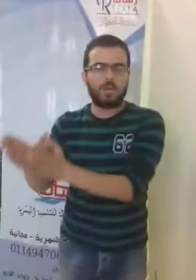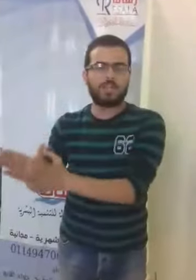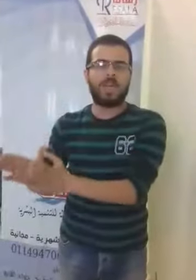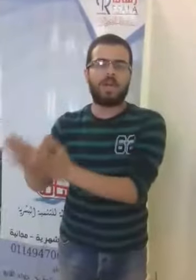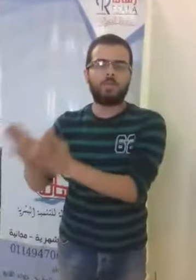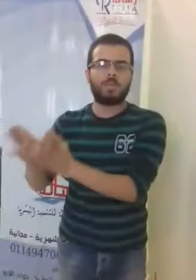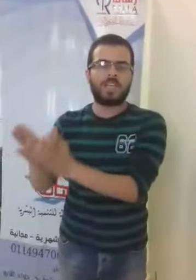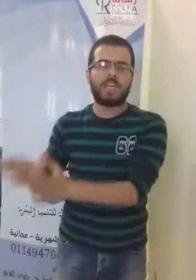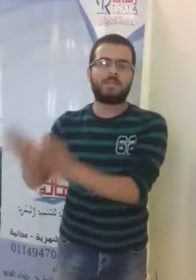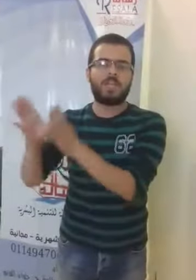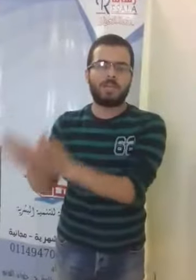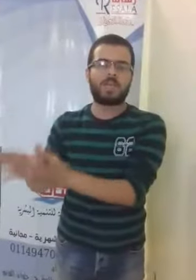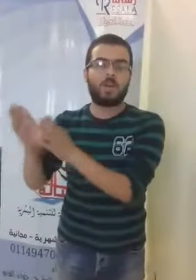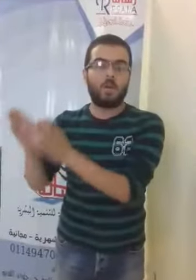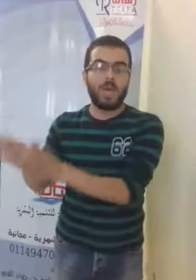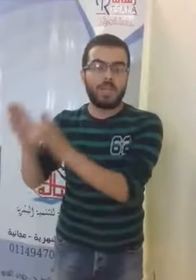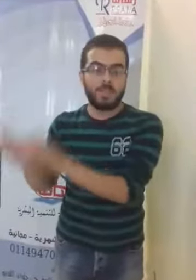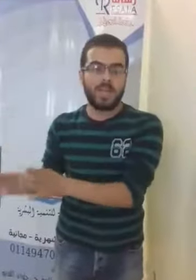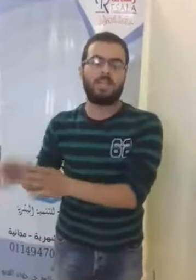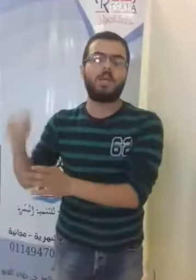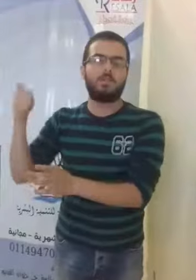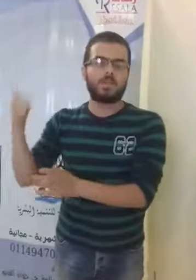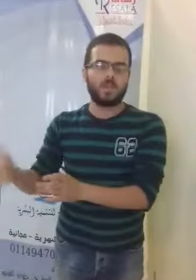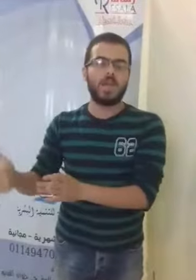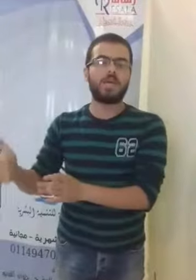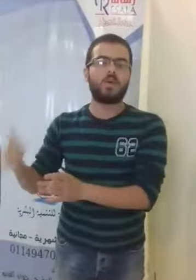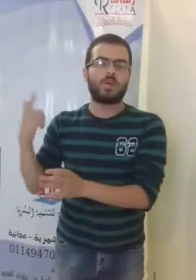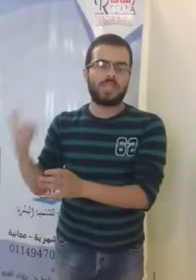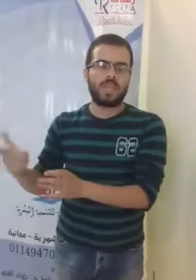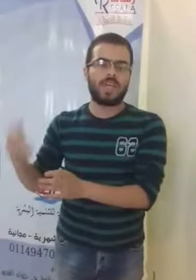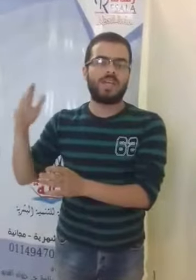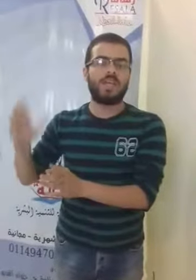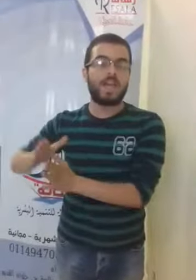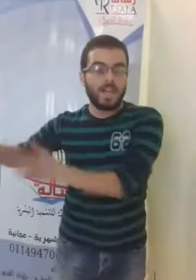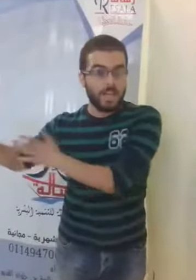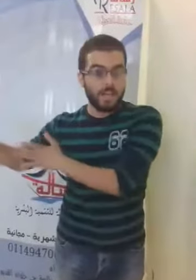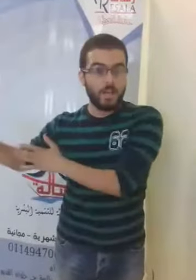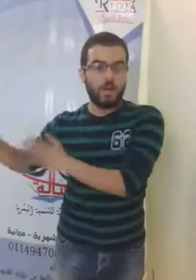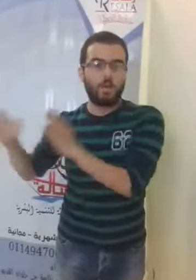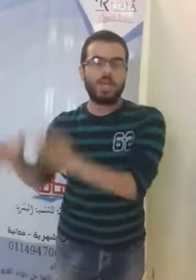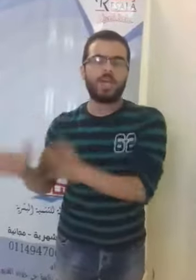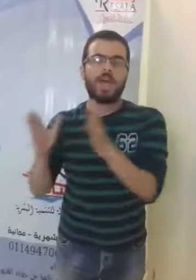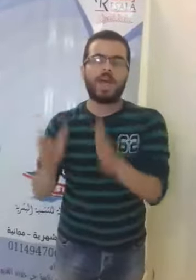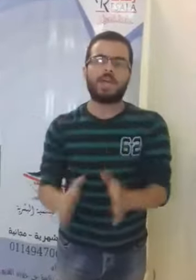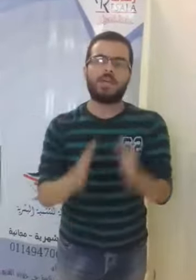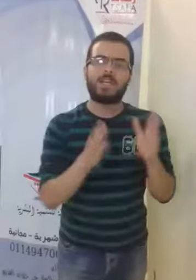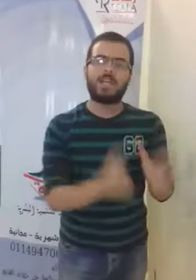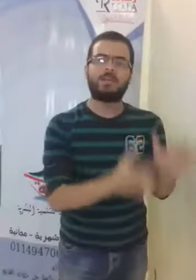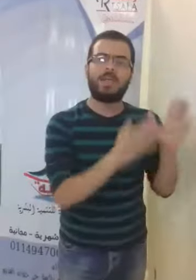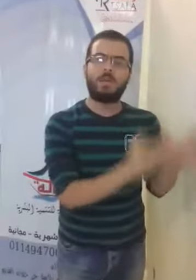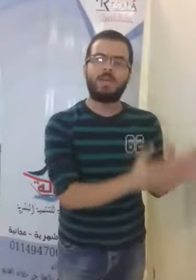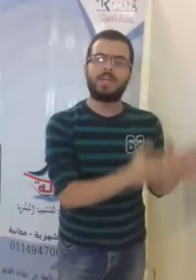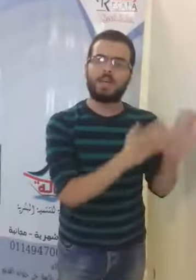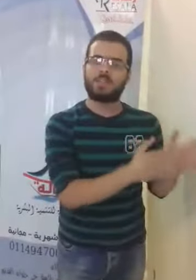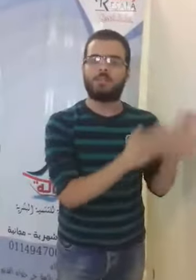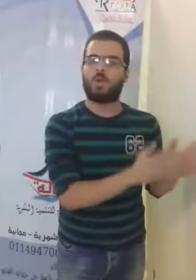وتعالى، اقوم بالجانب الايماني الروحاني بتاعي من صلاه وزكاه الى اخره، وهاجي بالجانب العملي انظم الوقت.